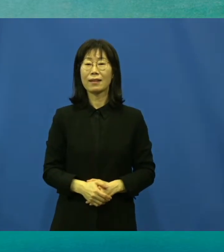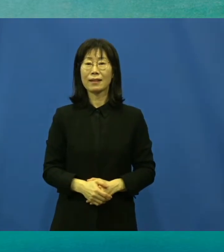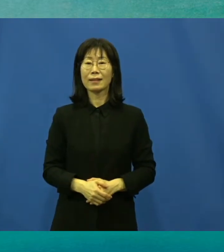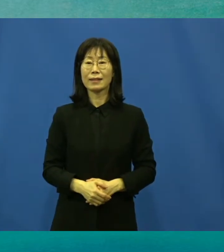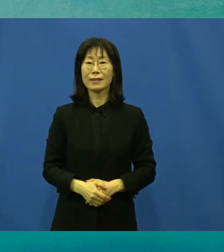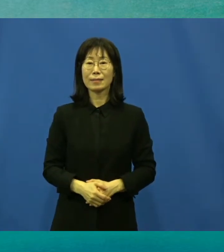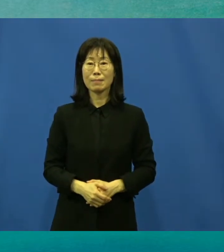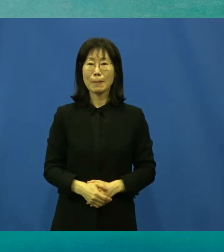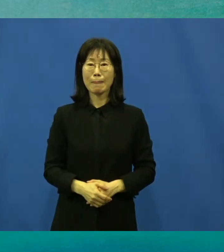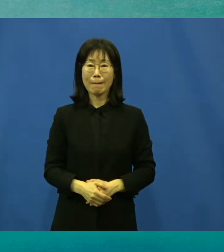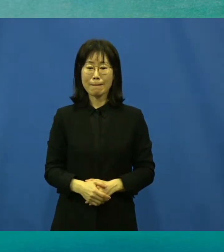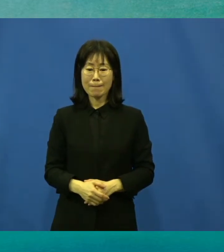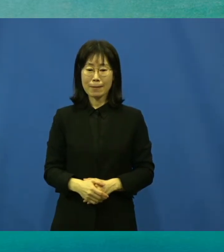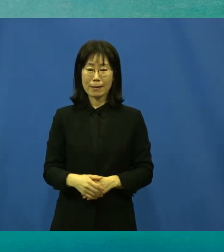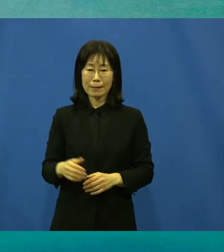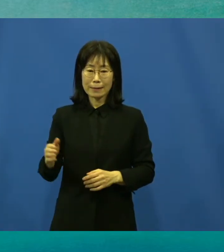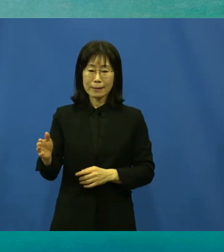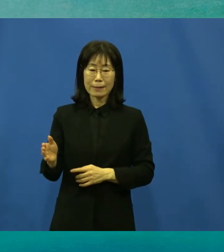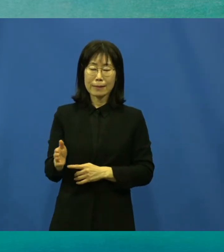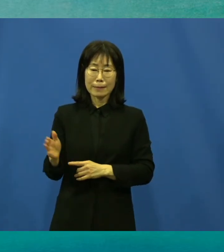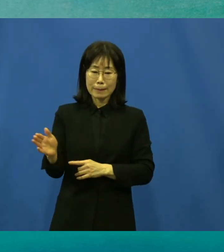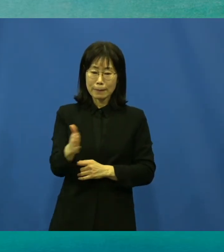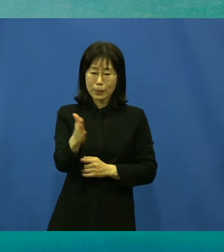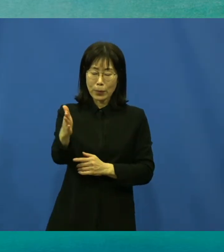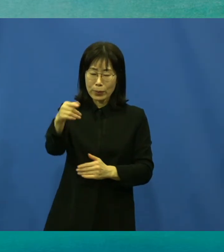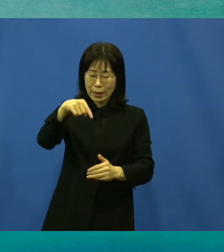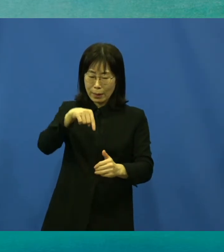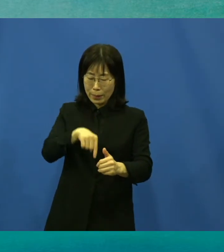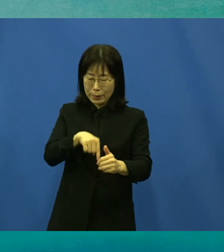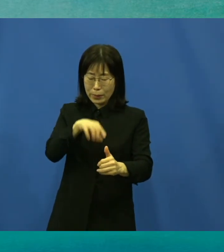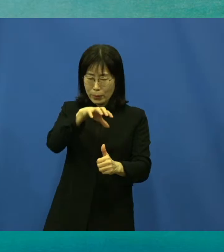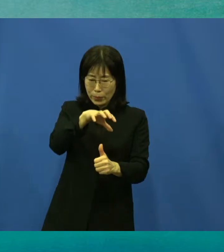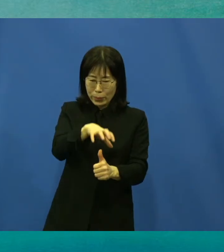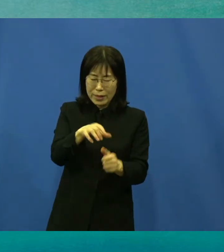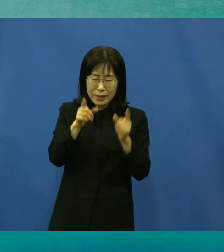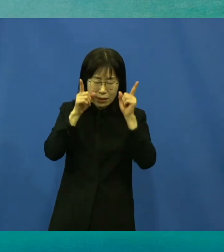단 지옥이 어떤 곳입니까? 단 1초도 견디기 어려운 곳입니다.